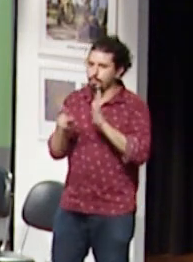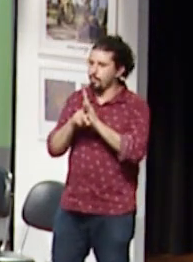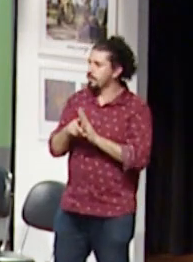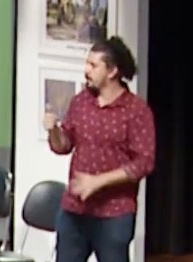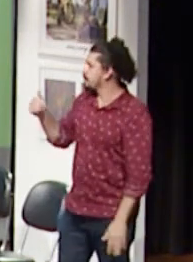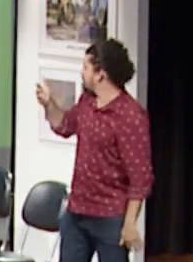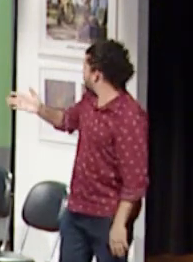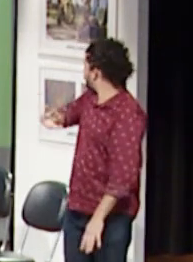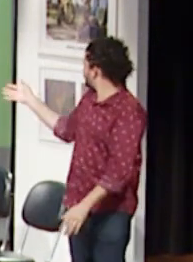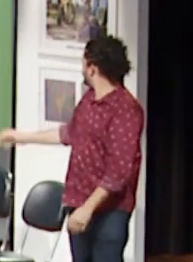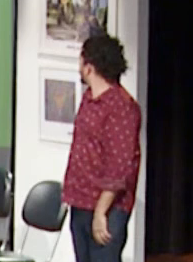vai estar adaptando isso.